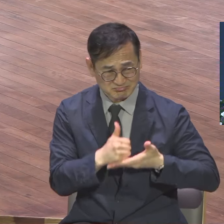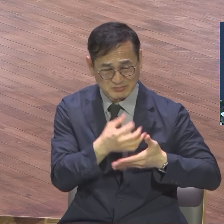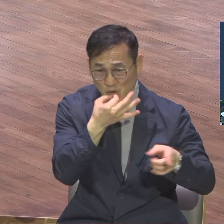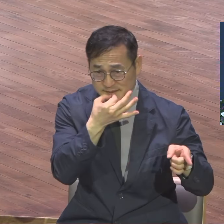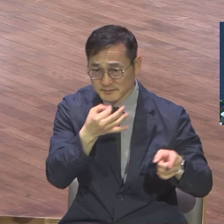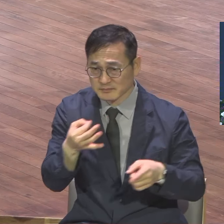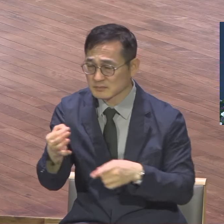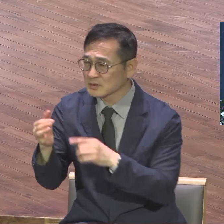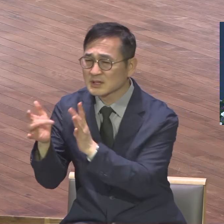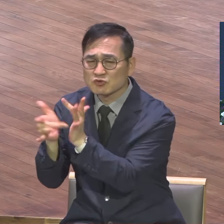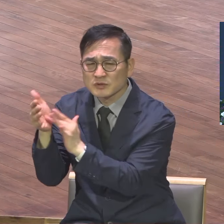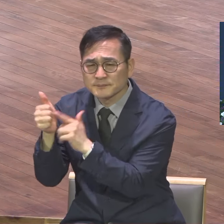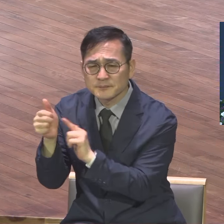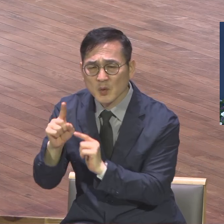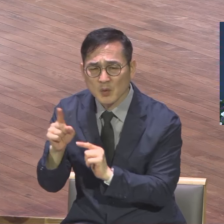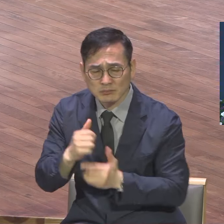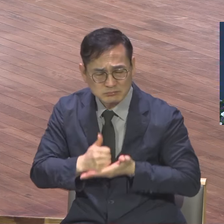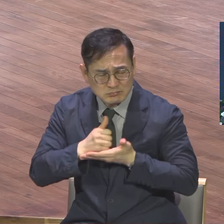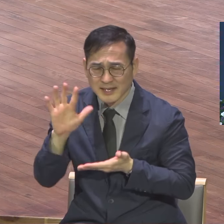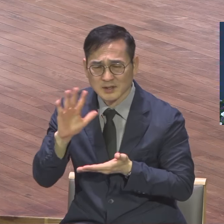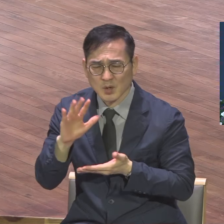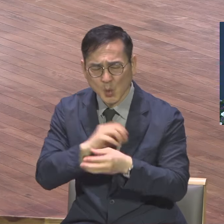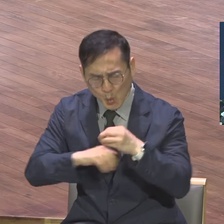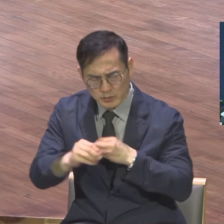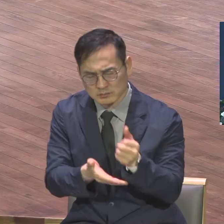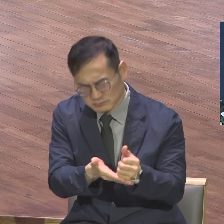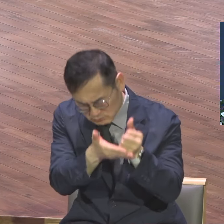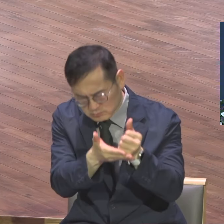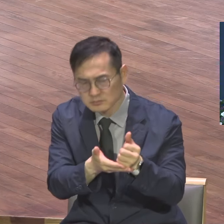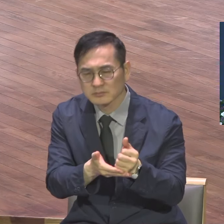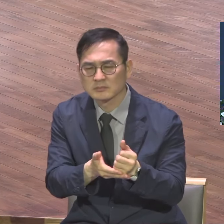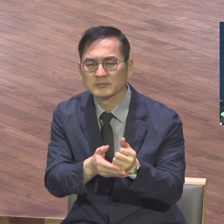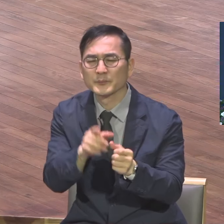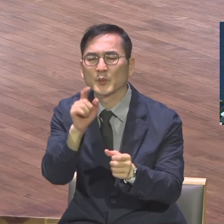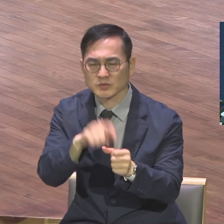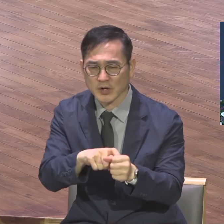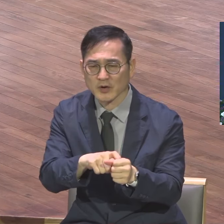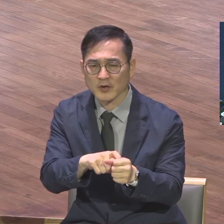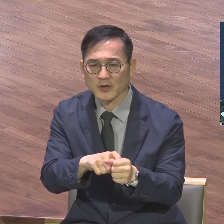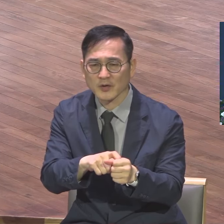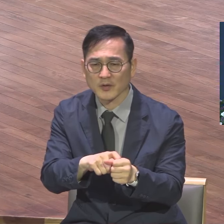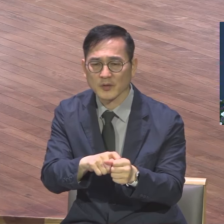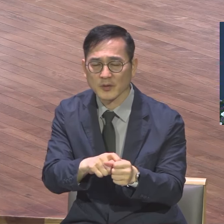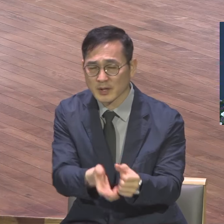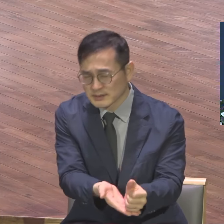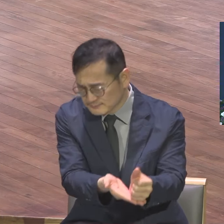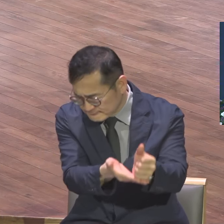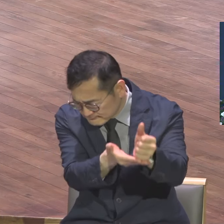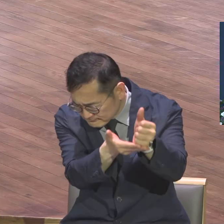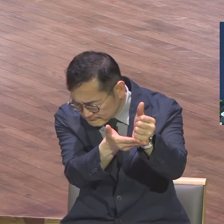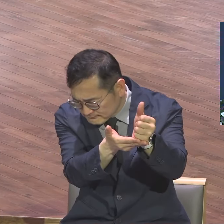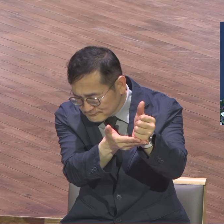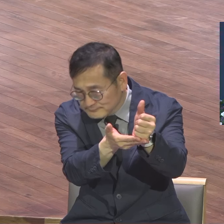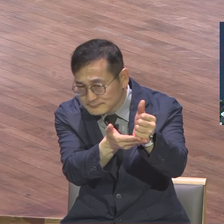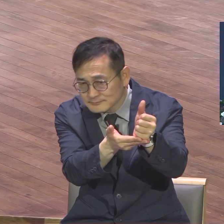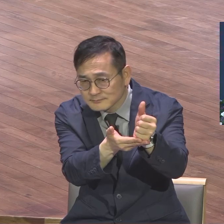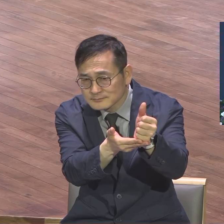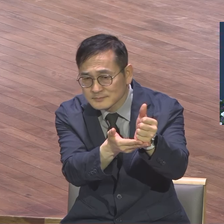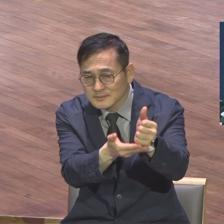아니고 오히려 섬기기 위해서 오셨고 최고의 섬김이 뭐냐?